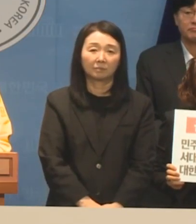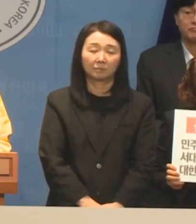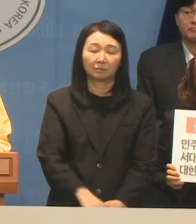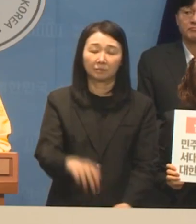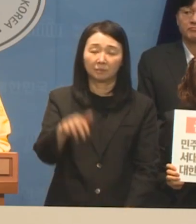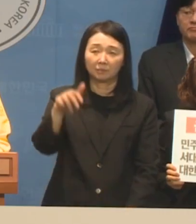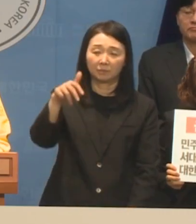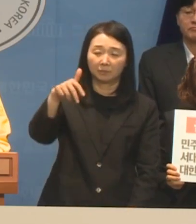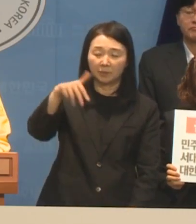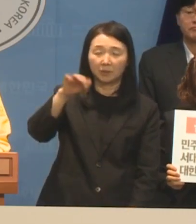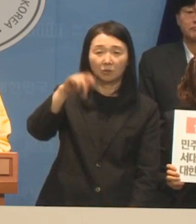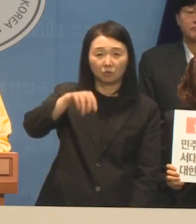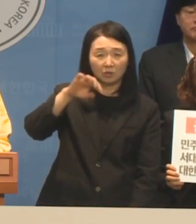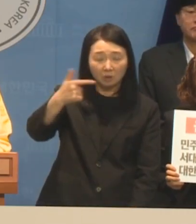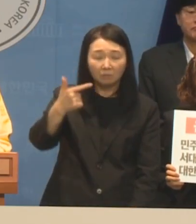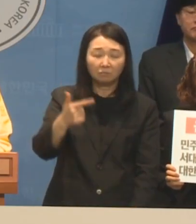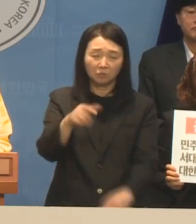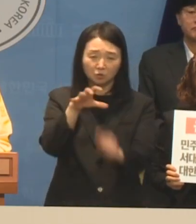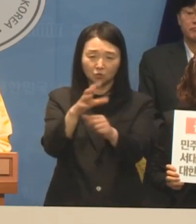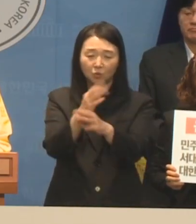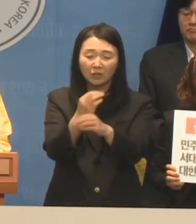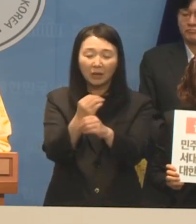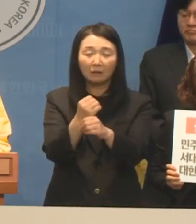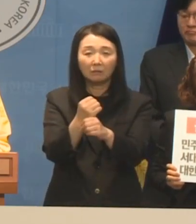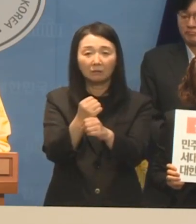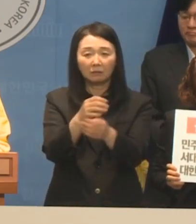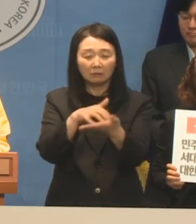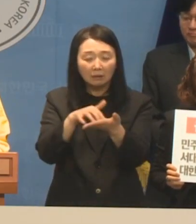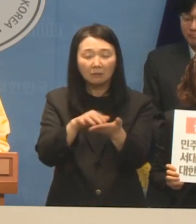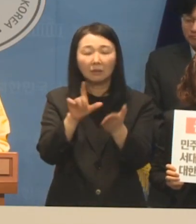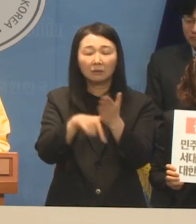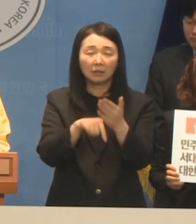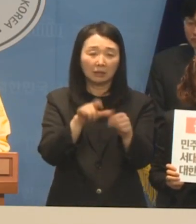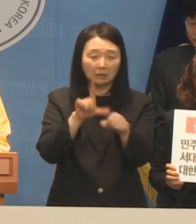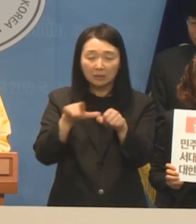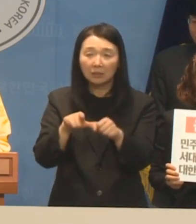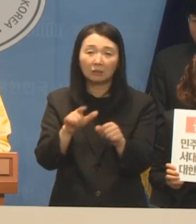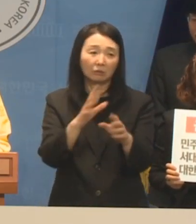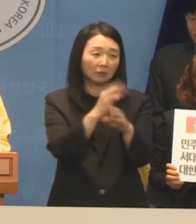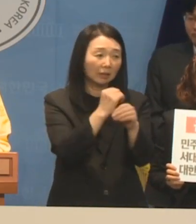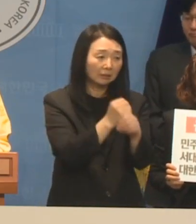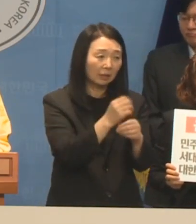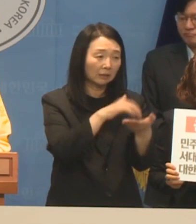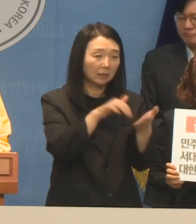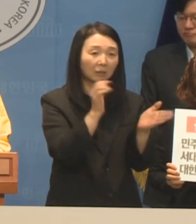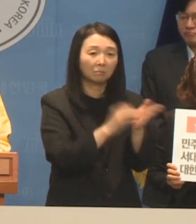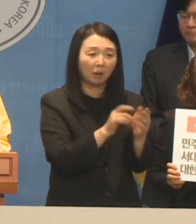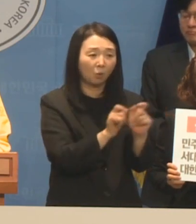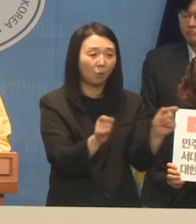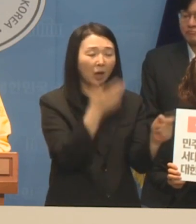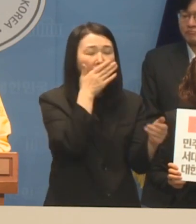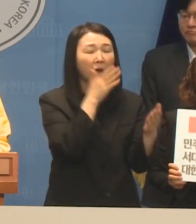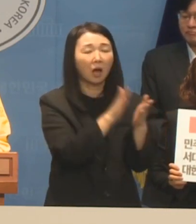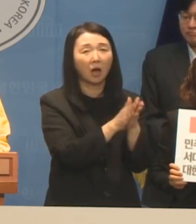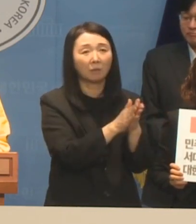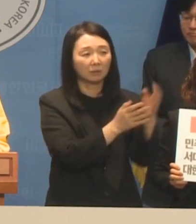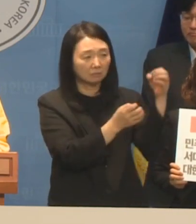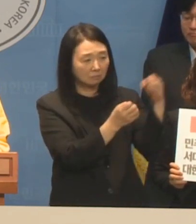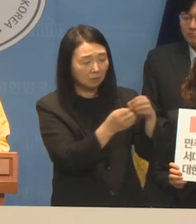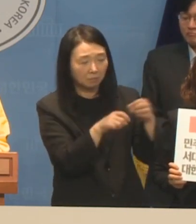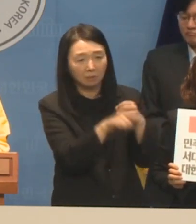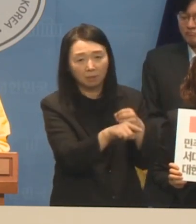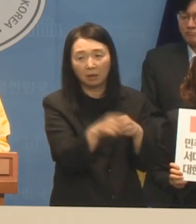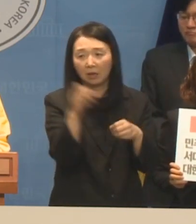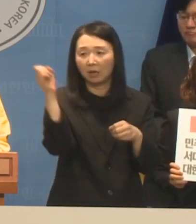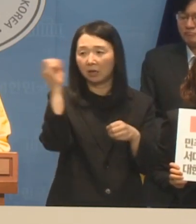판사는 구속기간을 산정할 때 시간이 아니라 날로 해온 오랜 기간의 합의와 관례를 뒤집는 기상천외한